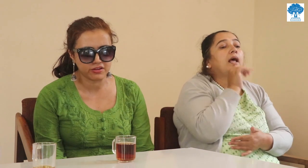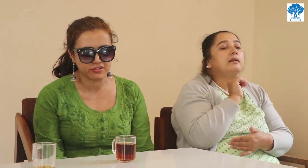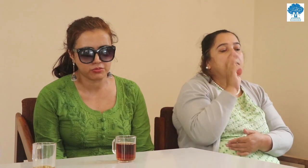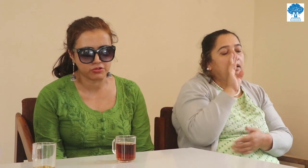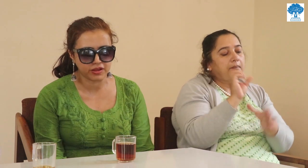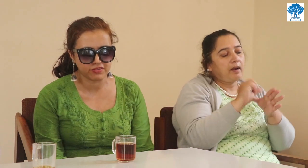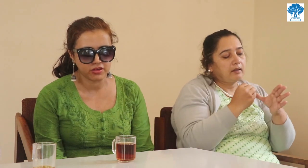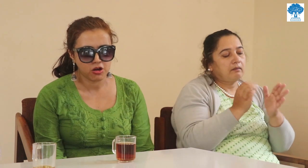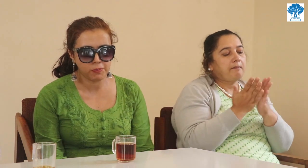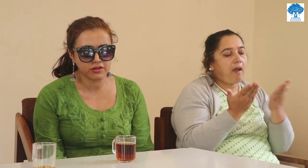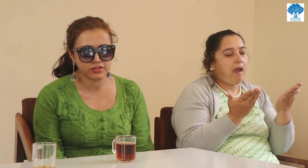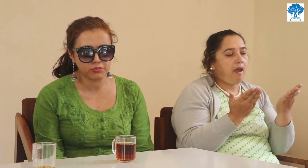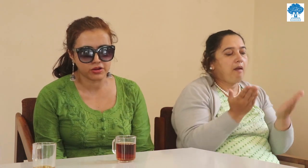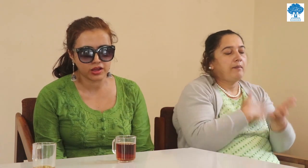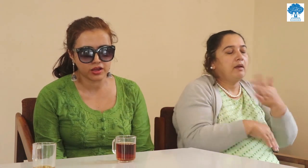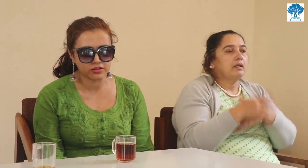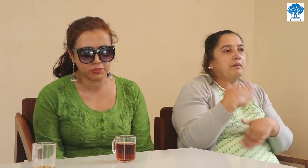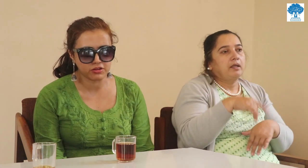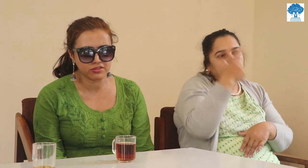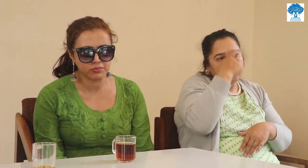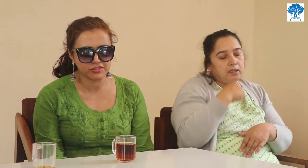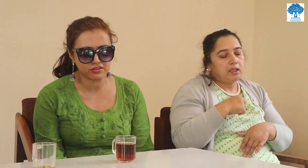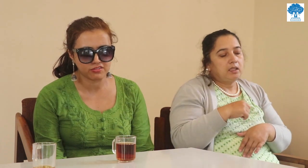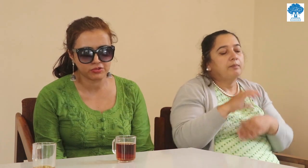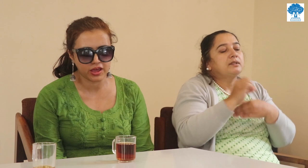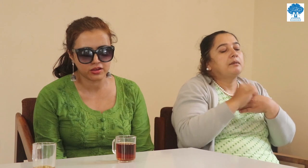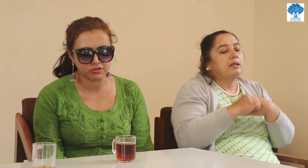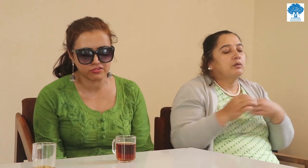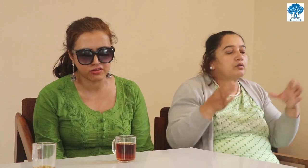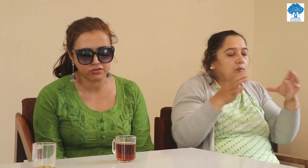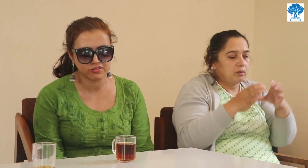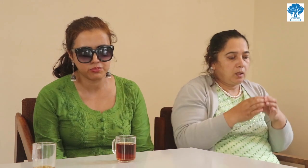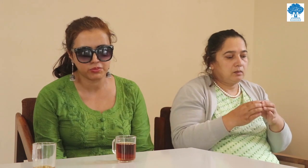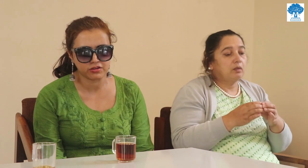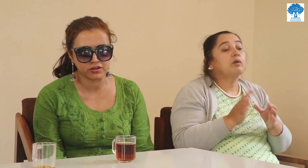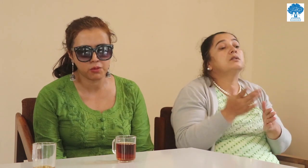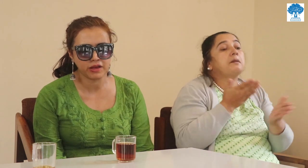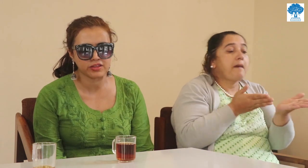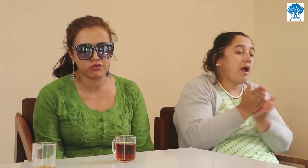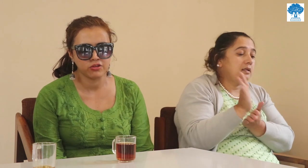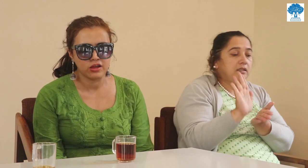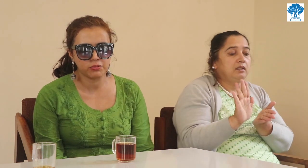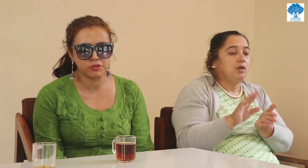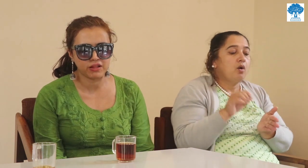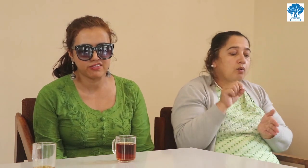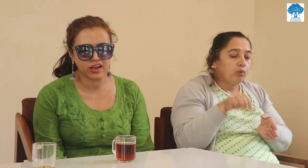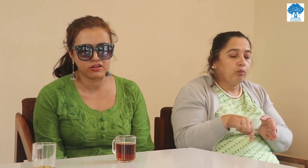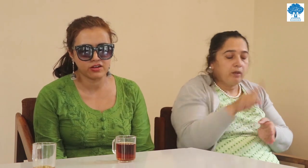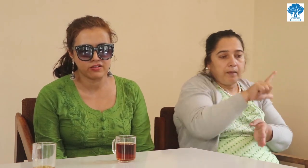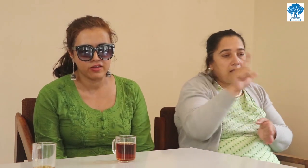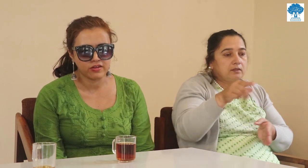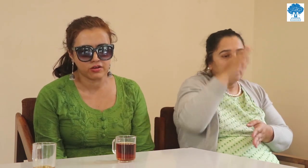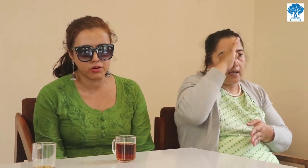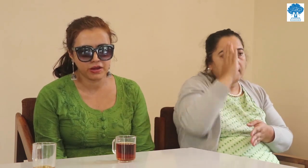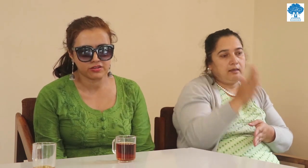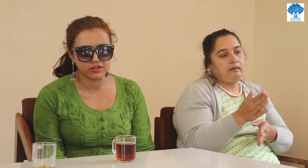तालिमहरूमा पाठ्यक्रमहरूमा चाहिँ अपाङ्गता भएका अथवा अन्य सीमान्तकृत समुदायहरूसँग कसरी व्यवहार गर्ने अपाङ्गताको अब नेपाल सरकारले